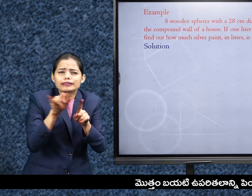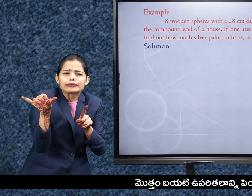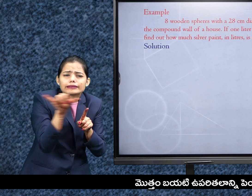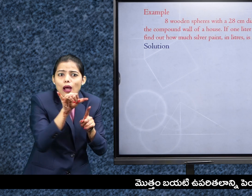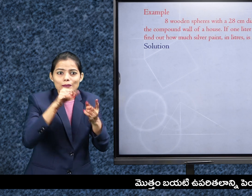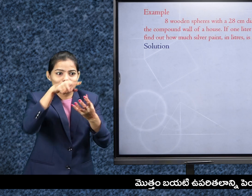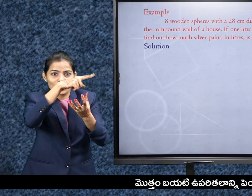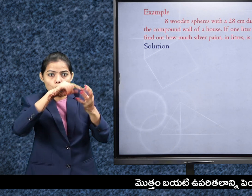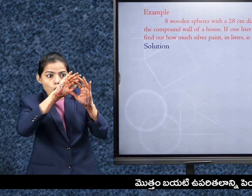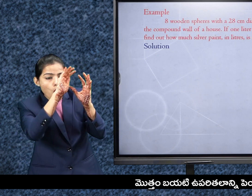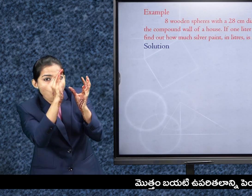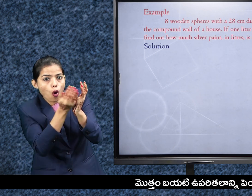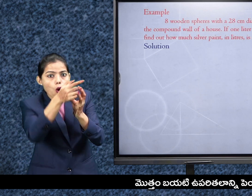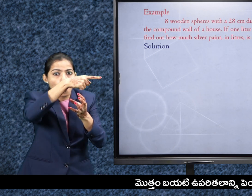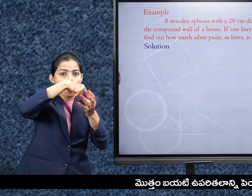ఉపరితలాన్ని పెయింట్ చేయాలి కాబట్టి.